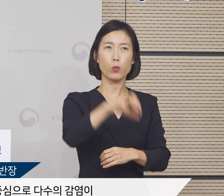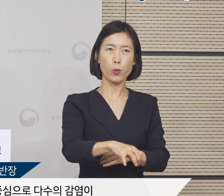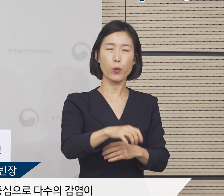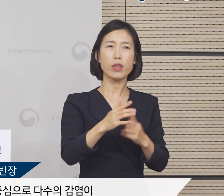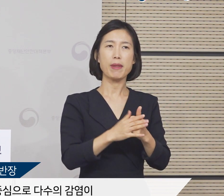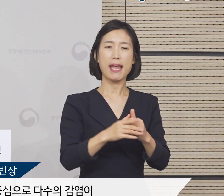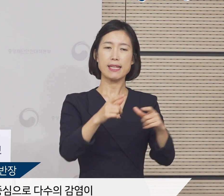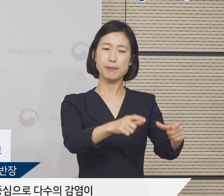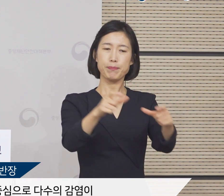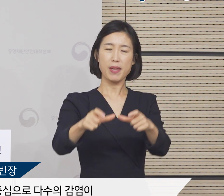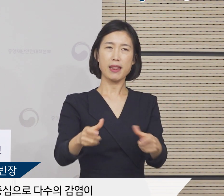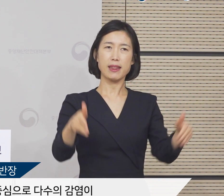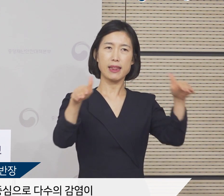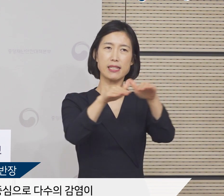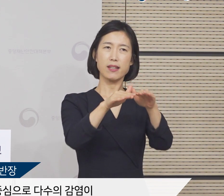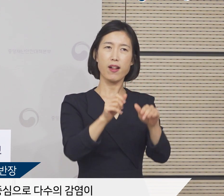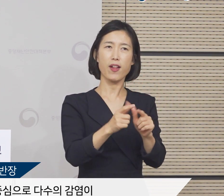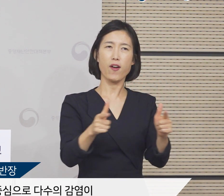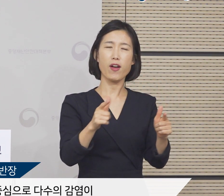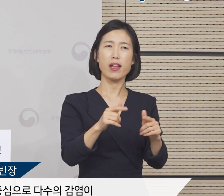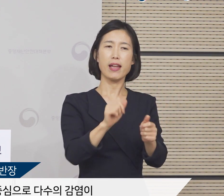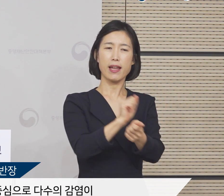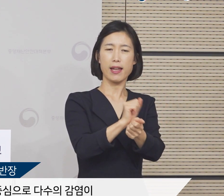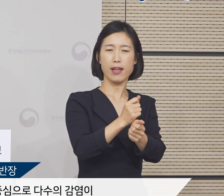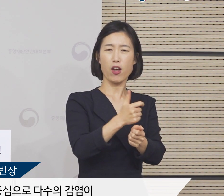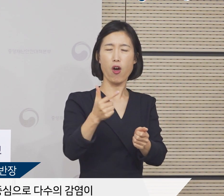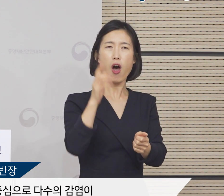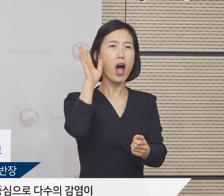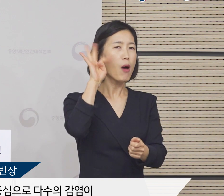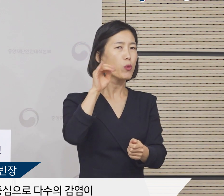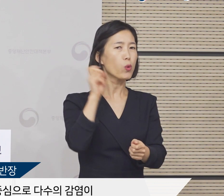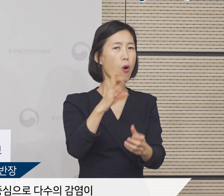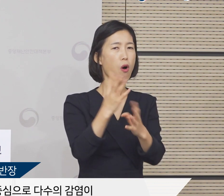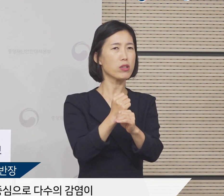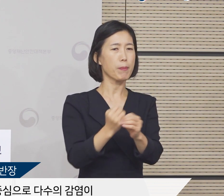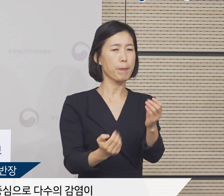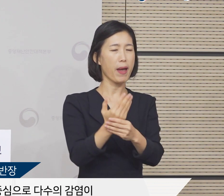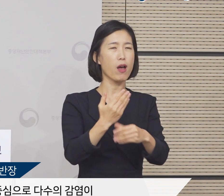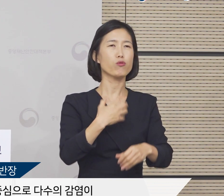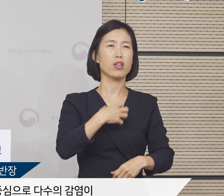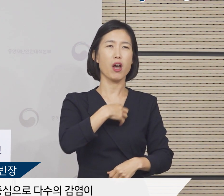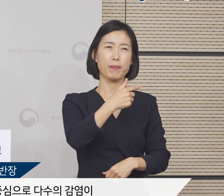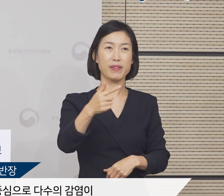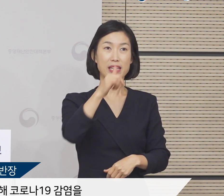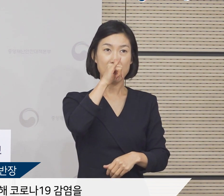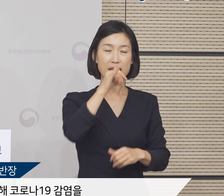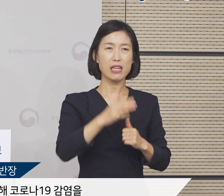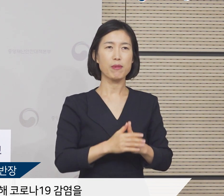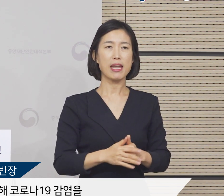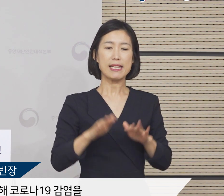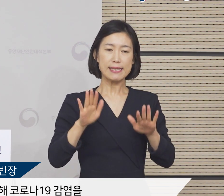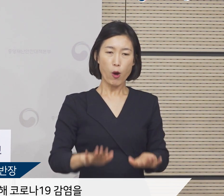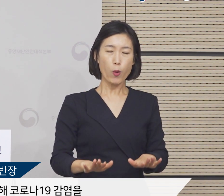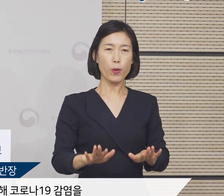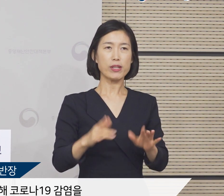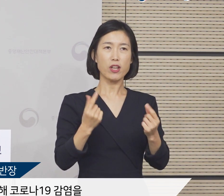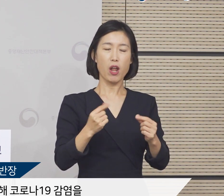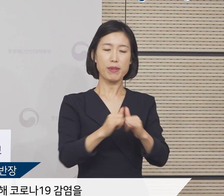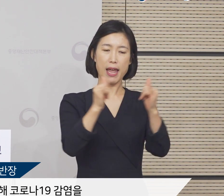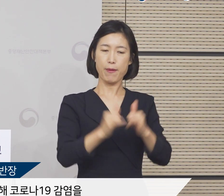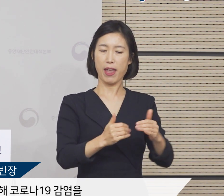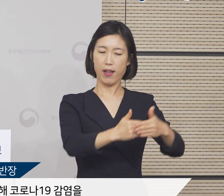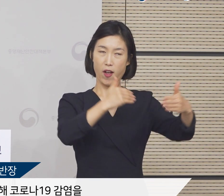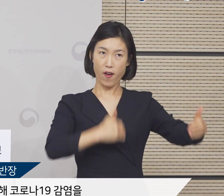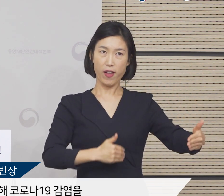지역사회와 집단시설을 중심으로 다수의 감염이 언제든지 발생할 가능성이 있습니다. 현재와 같은 강화된